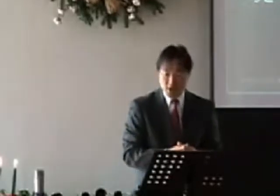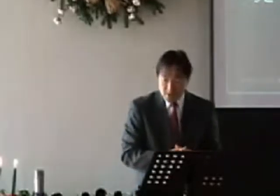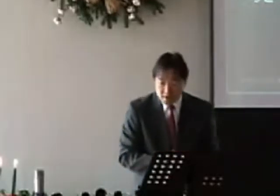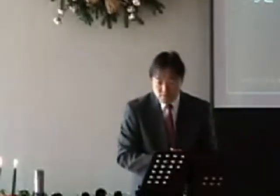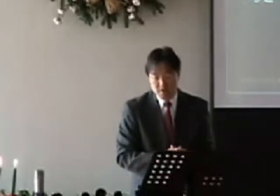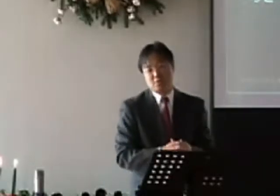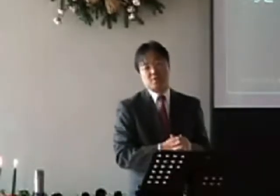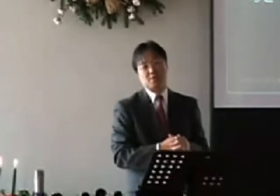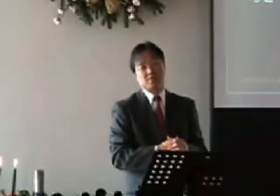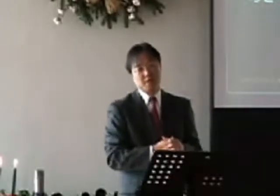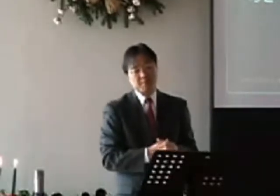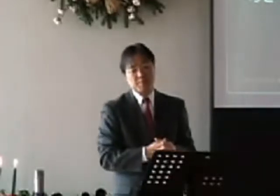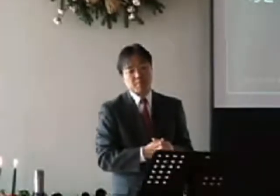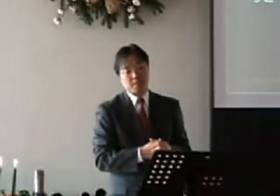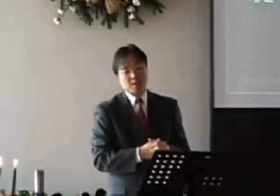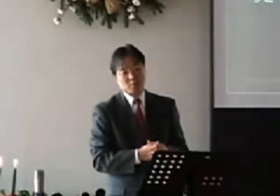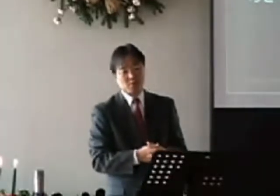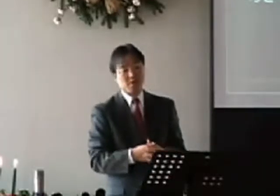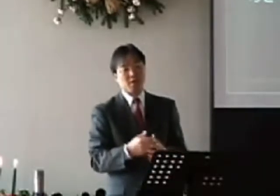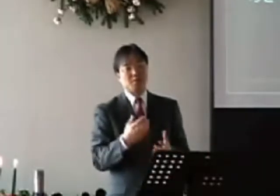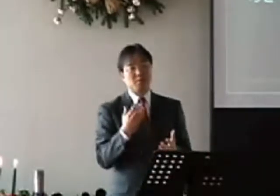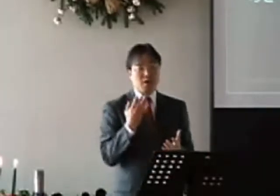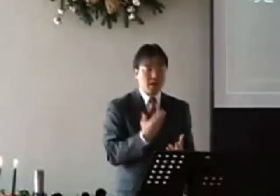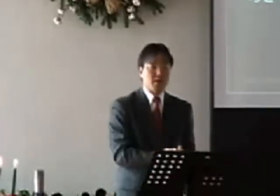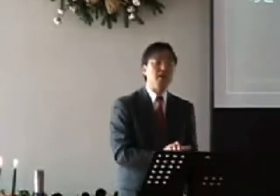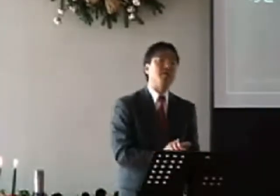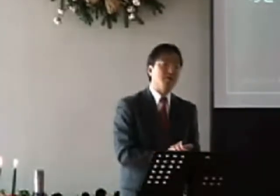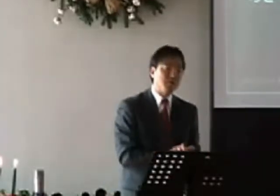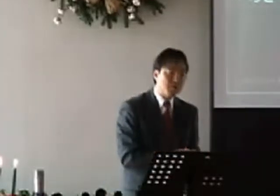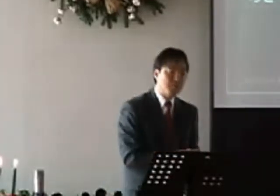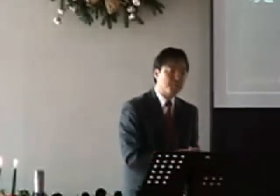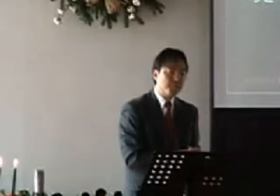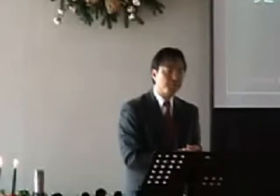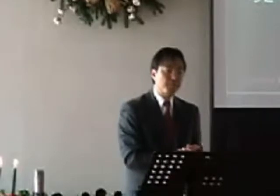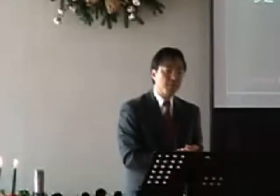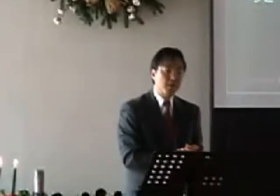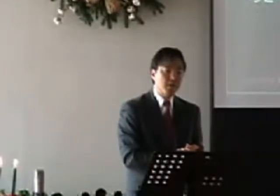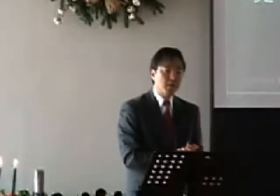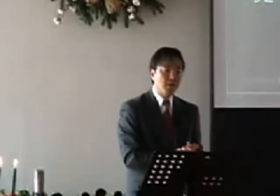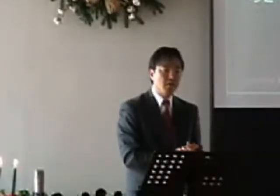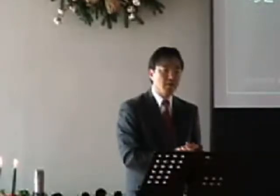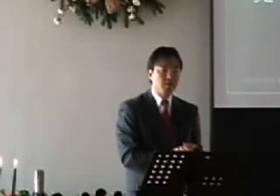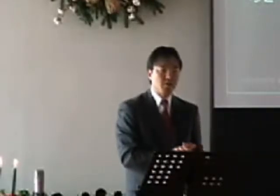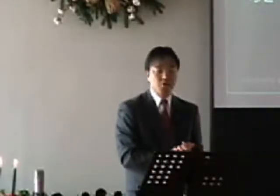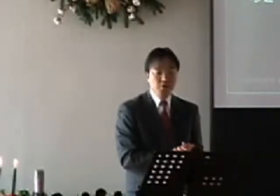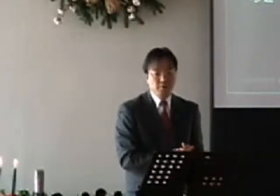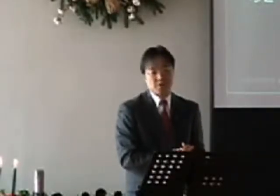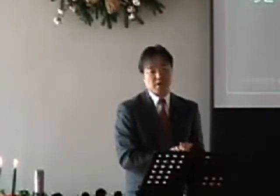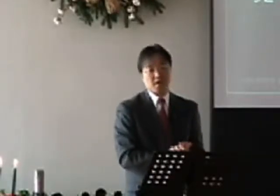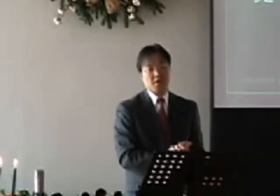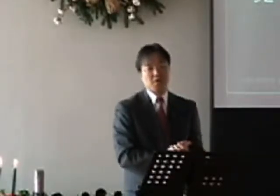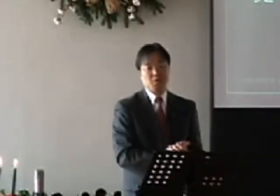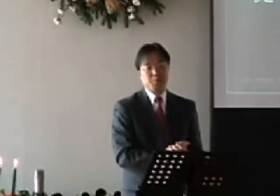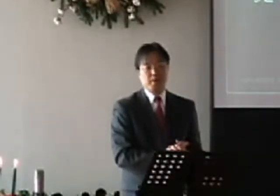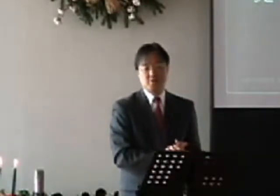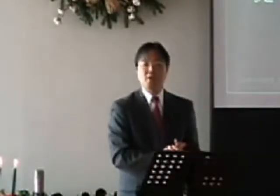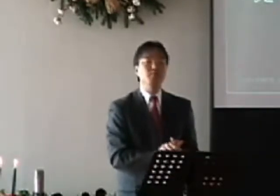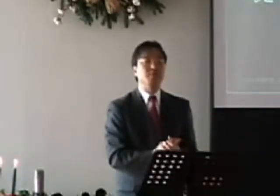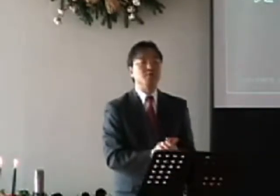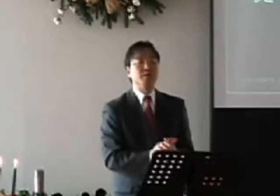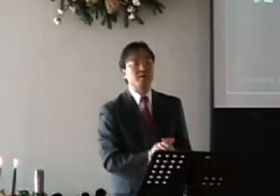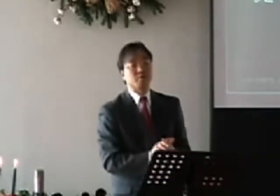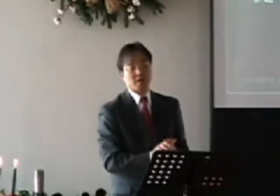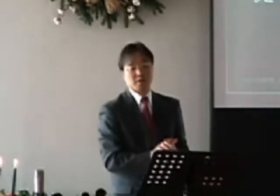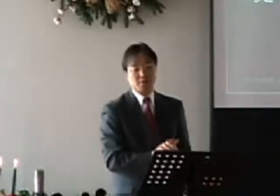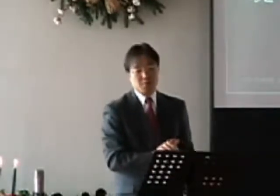分を 王の位から追い出すようなすごいのが生まれたかもしれないと言って、学者を集めてきて、おいおい、そんな奴が生まれるということが聖書